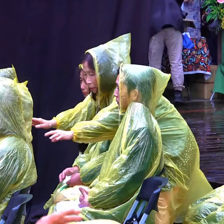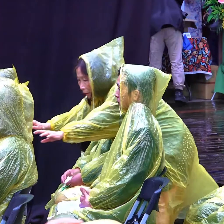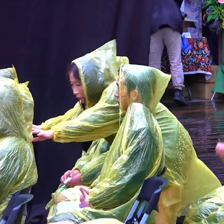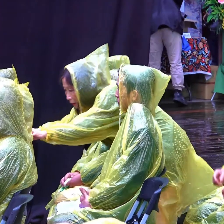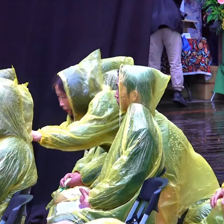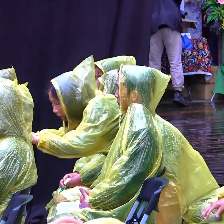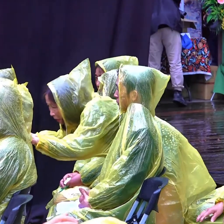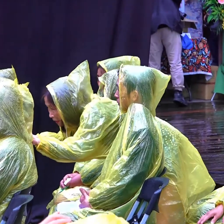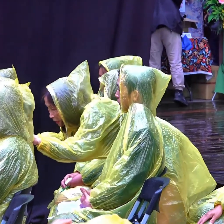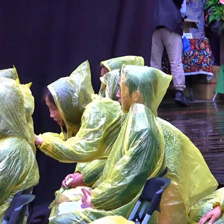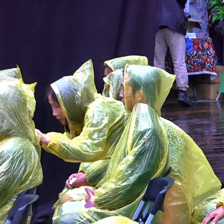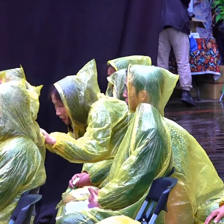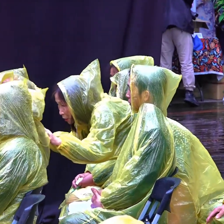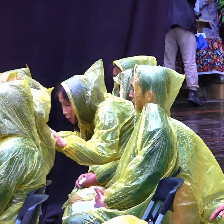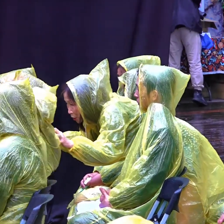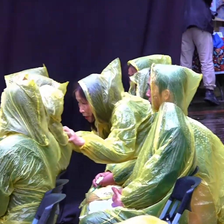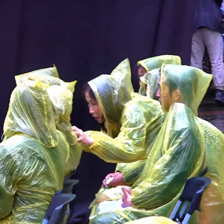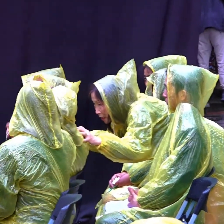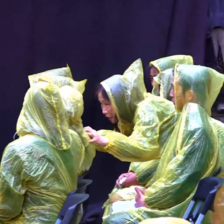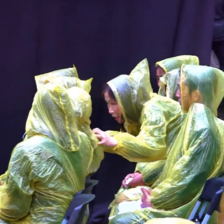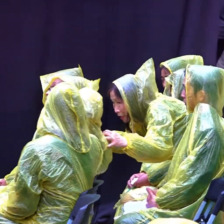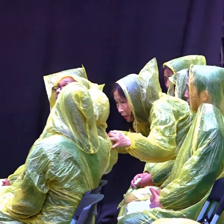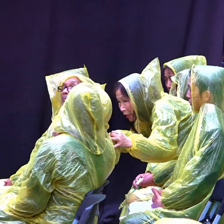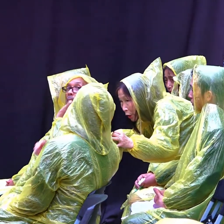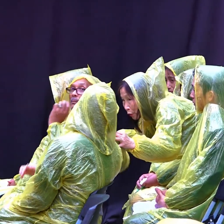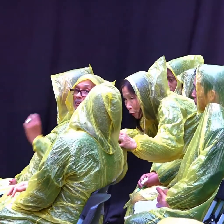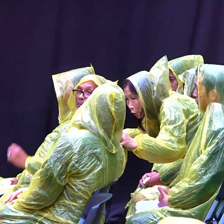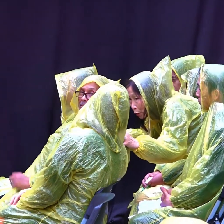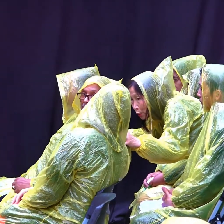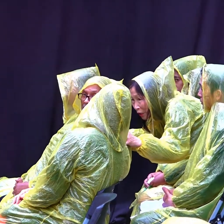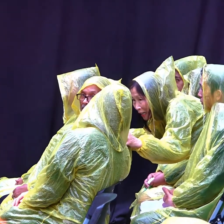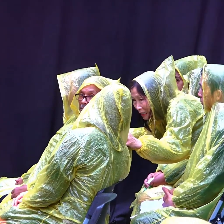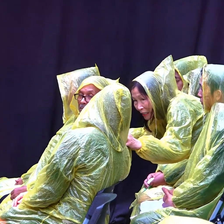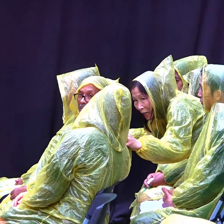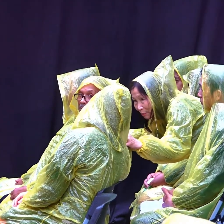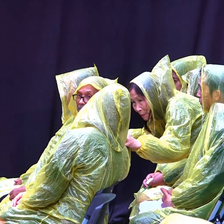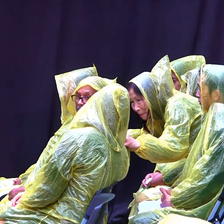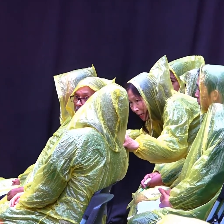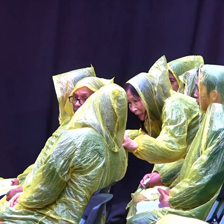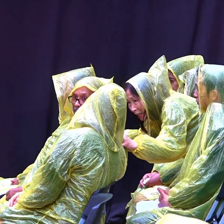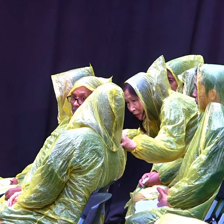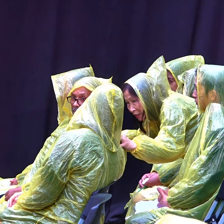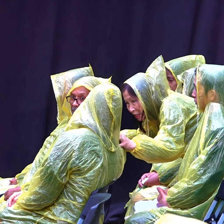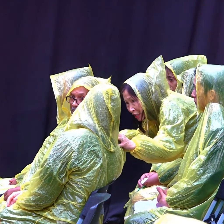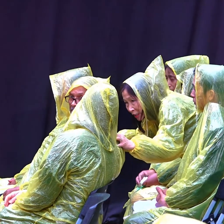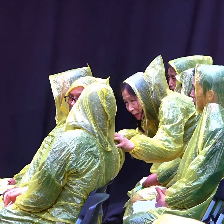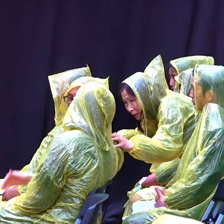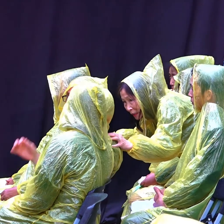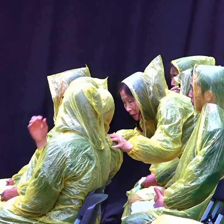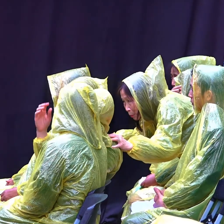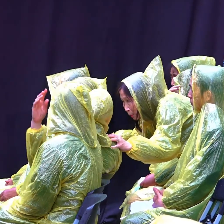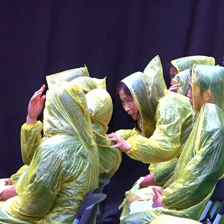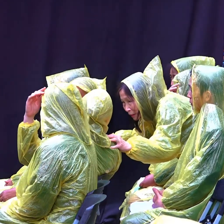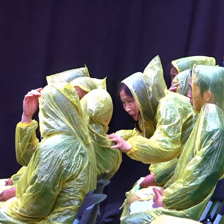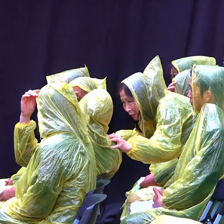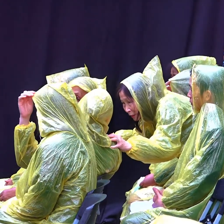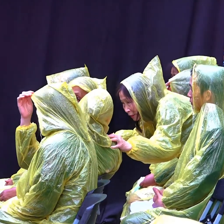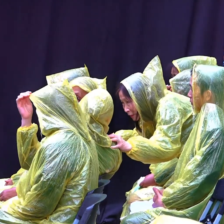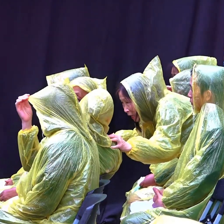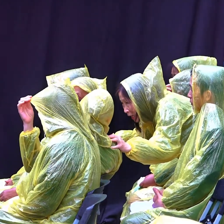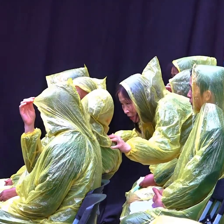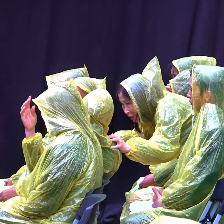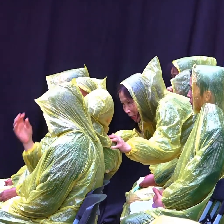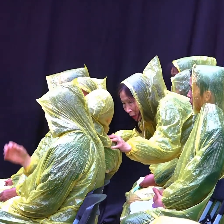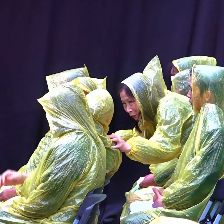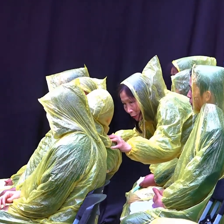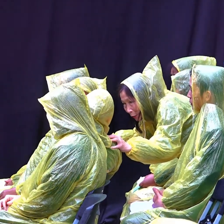台湾。今年 Elizabeth Dowman 女士呢，是跟蔡老师有将